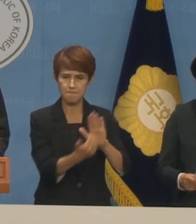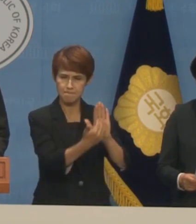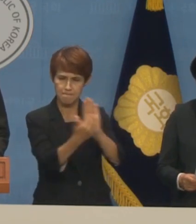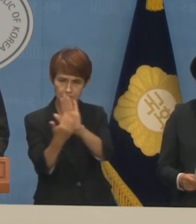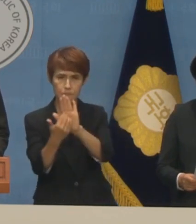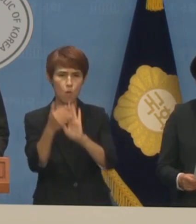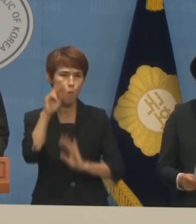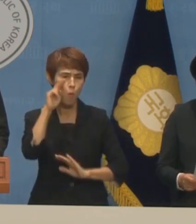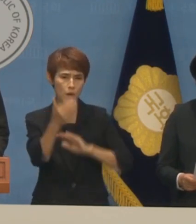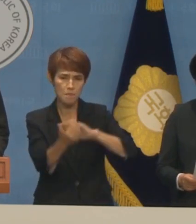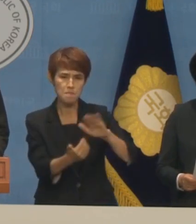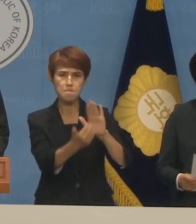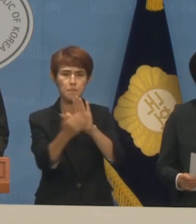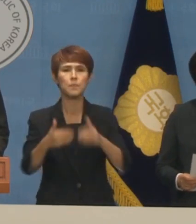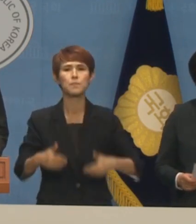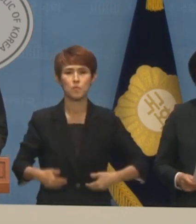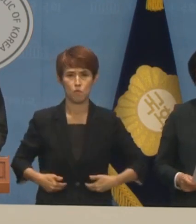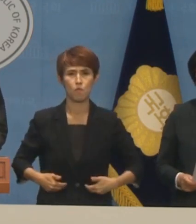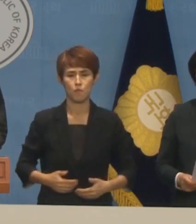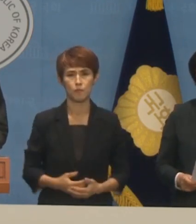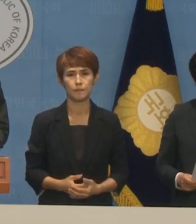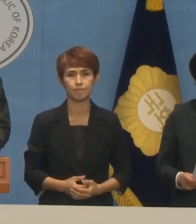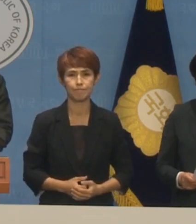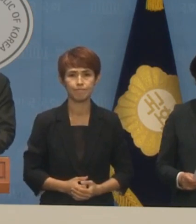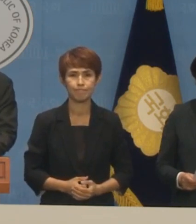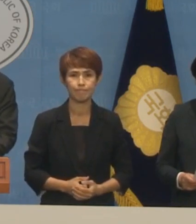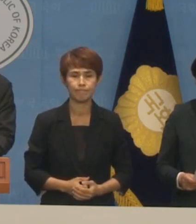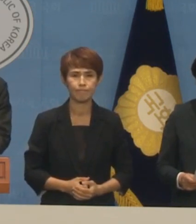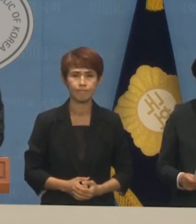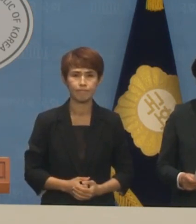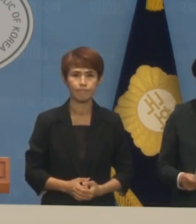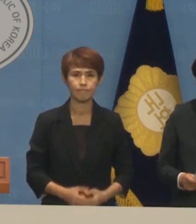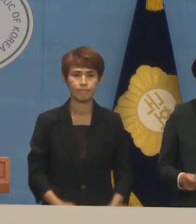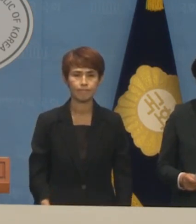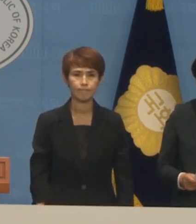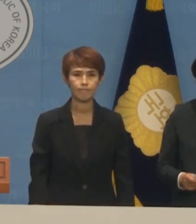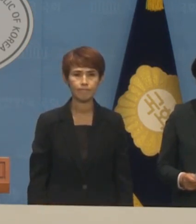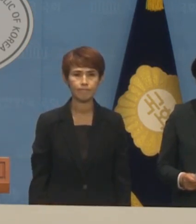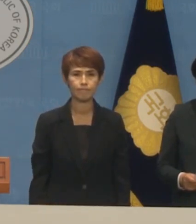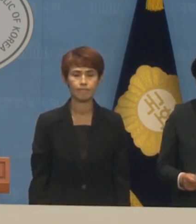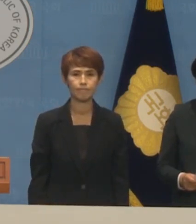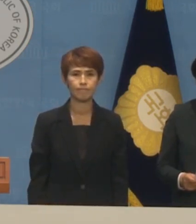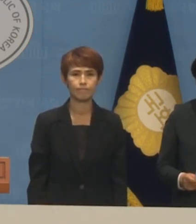해야 함을 전문가들은 지적하고 있습니다.